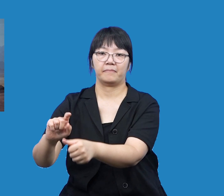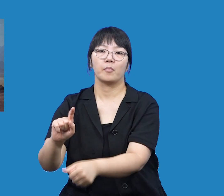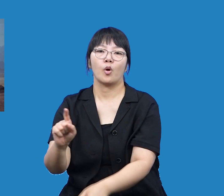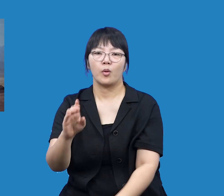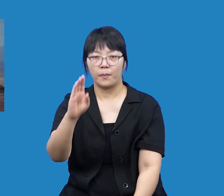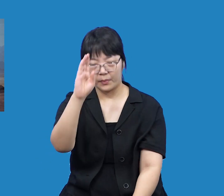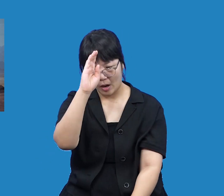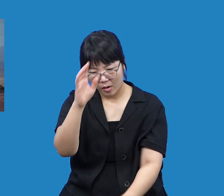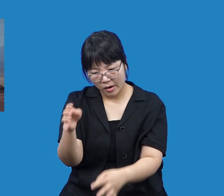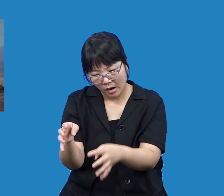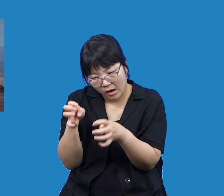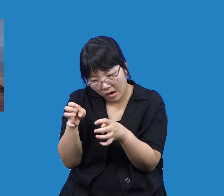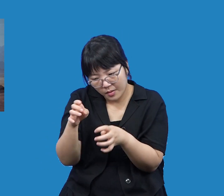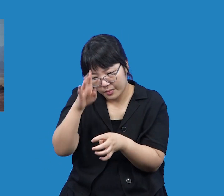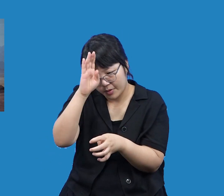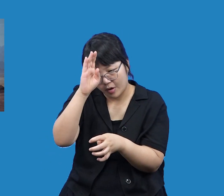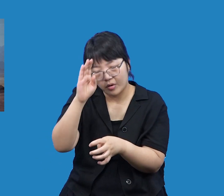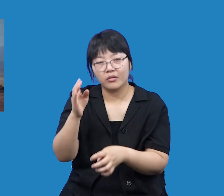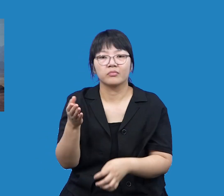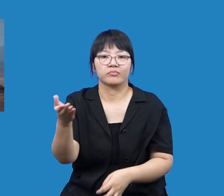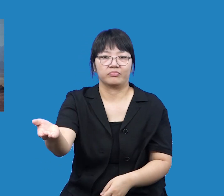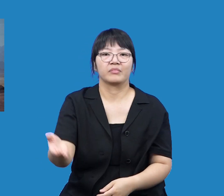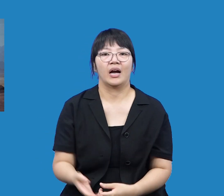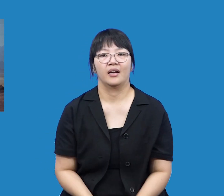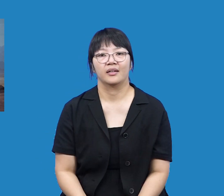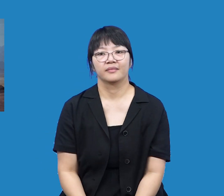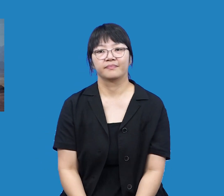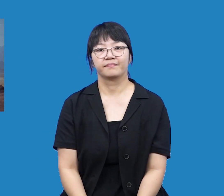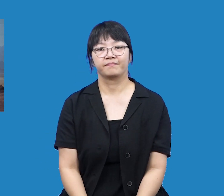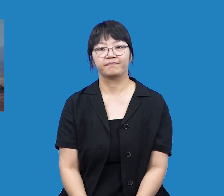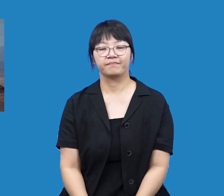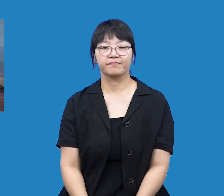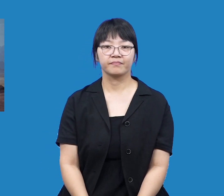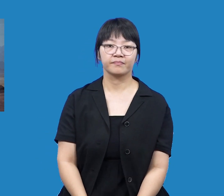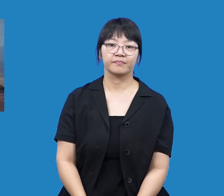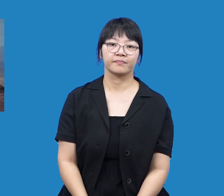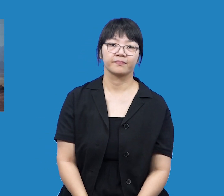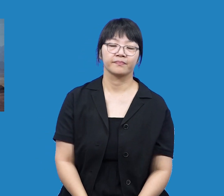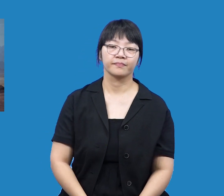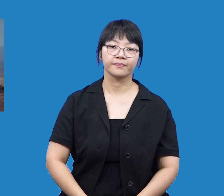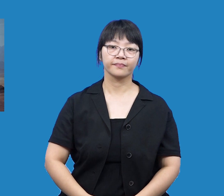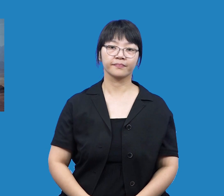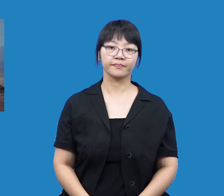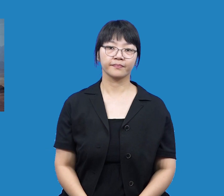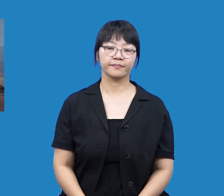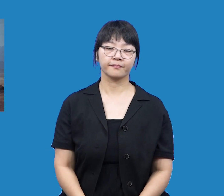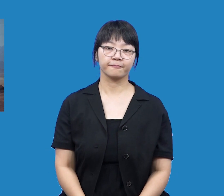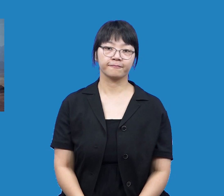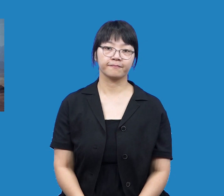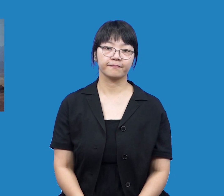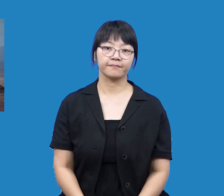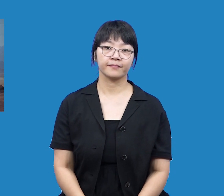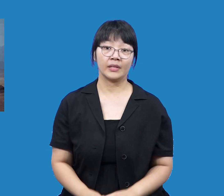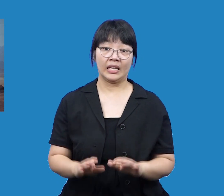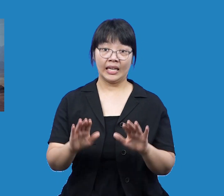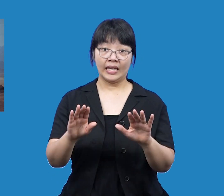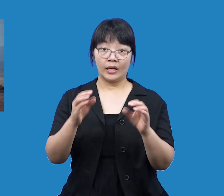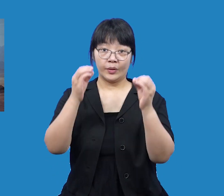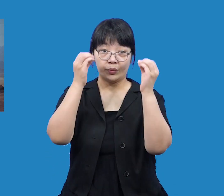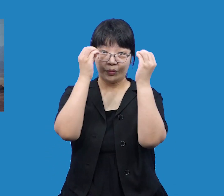나병으로. 지금 말하면 한센병 병이 그에게 나타나게 하는 것입니다. 오해하지